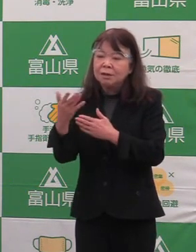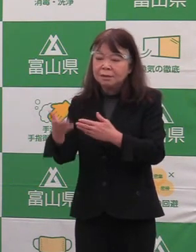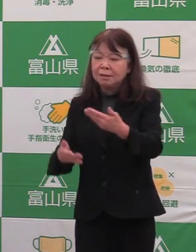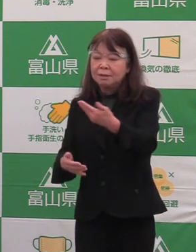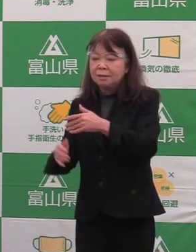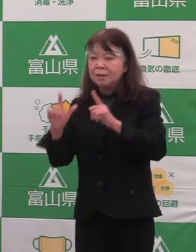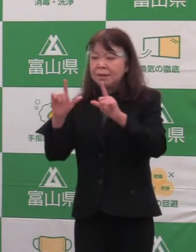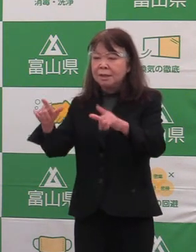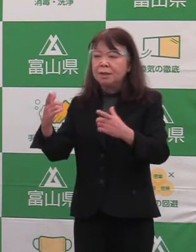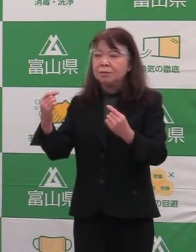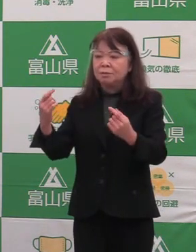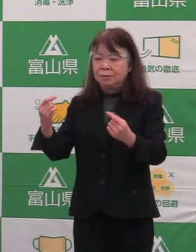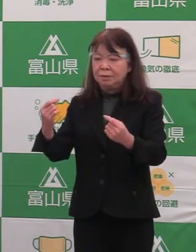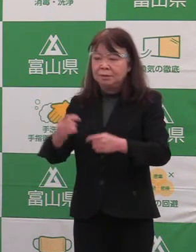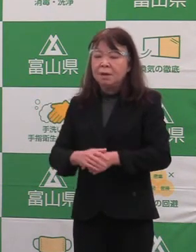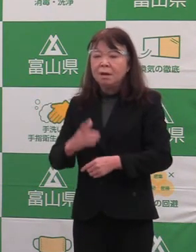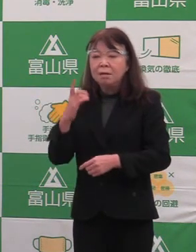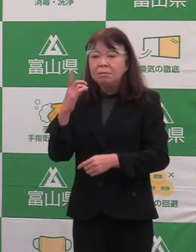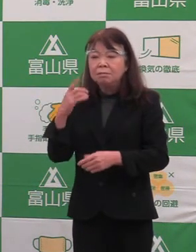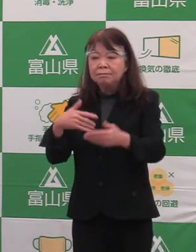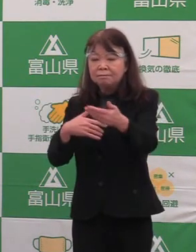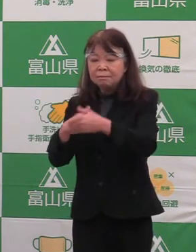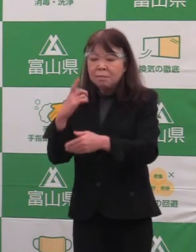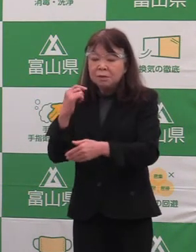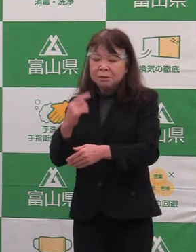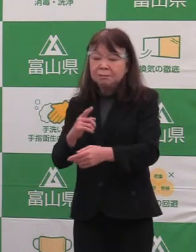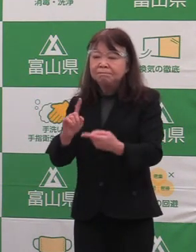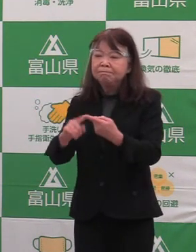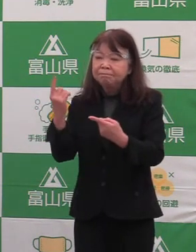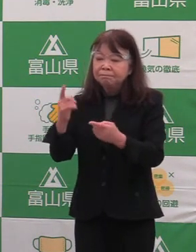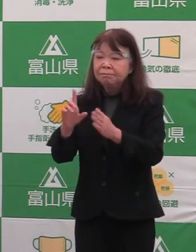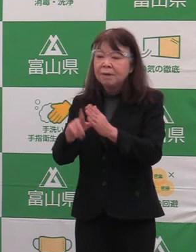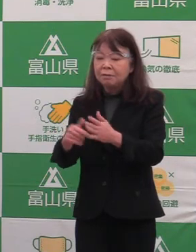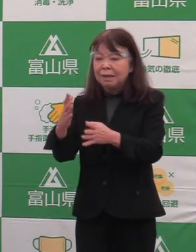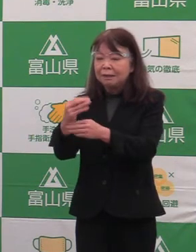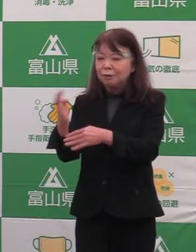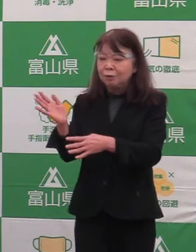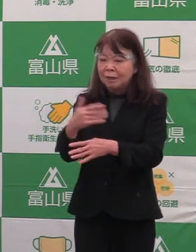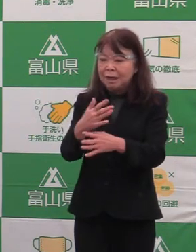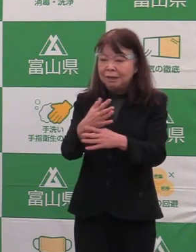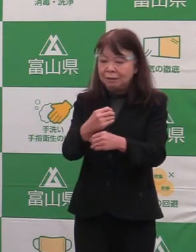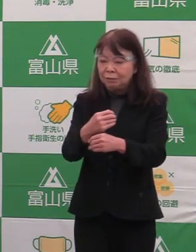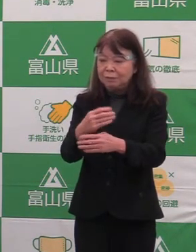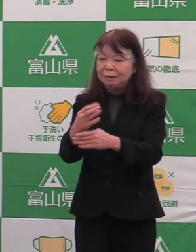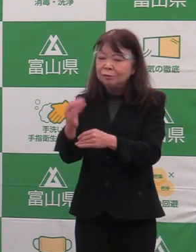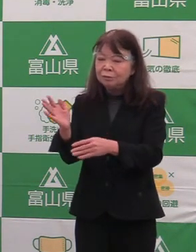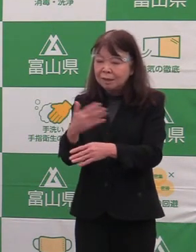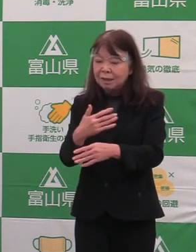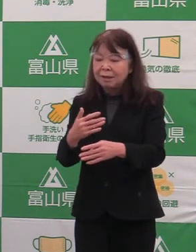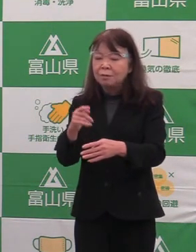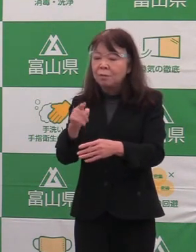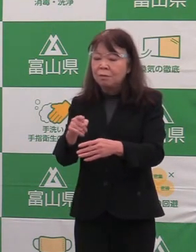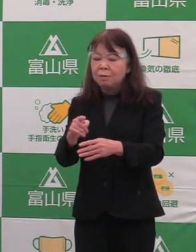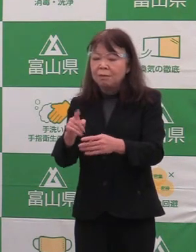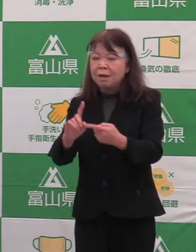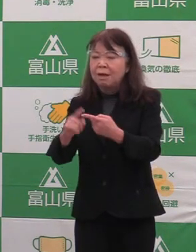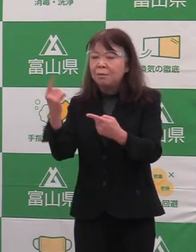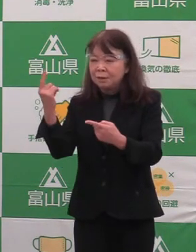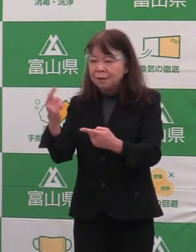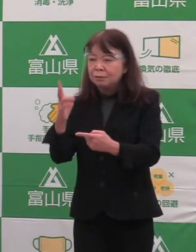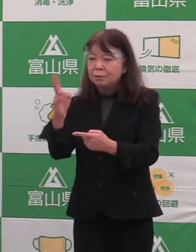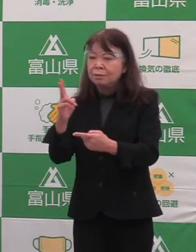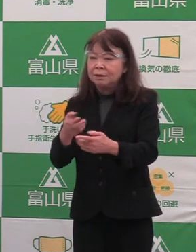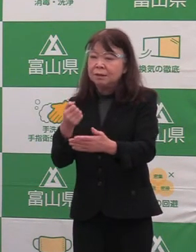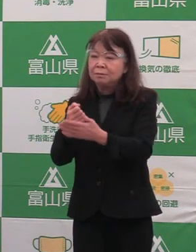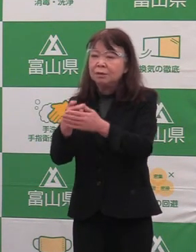ると思います、 例えば適用しないというのはこれまで通り何月何日から適用しませんという形で